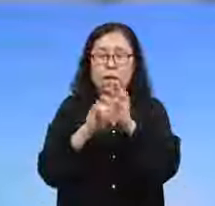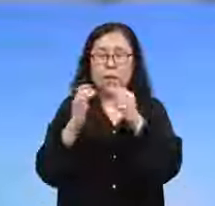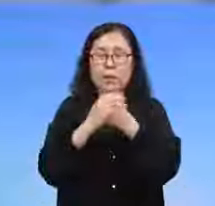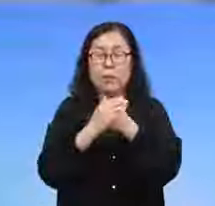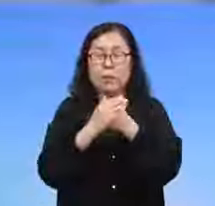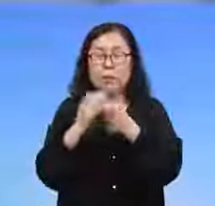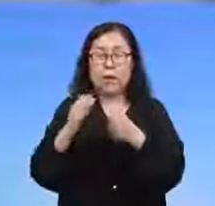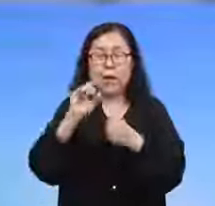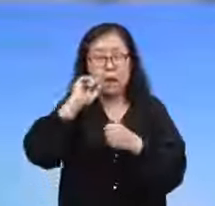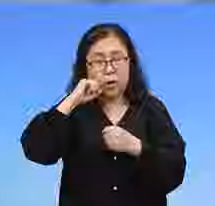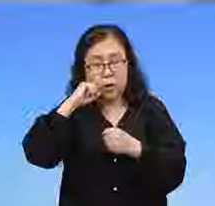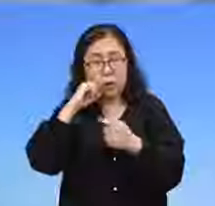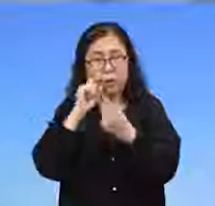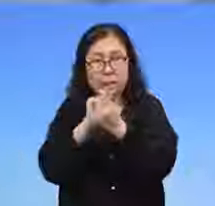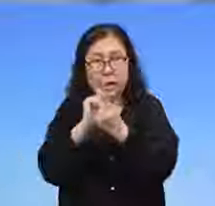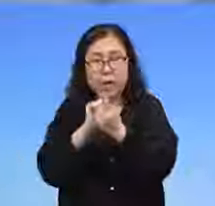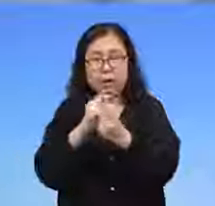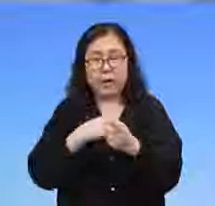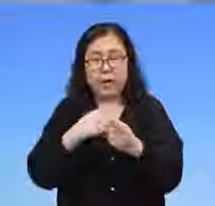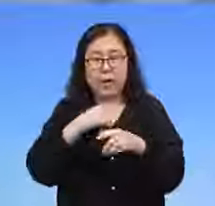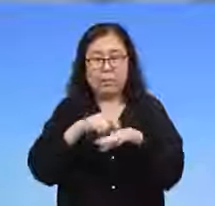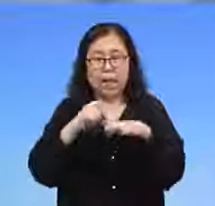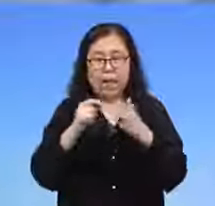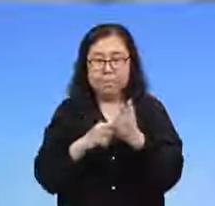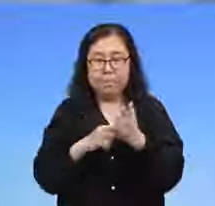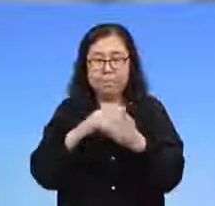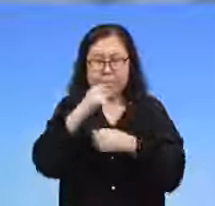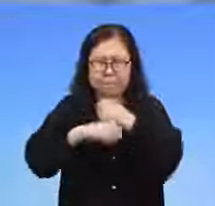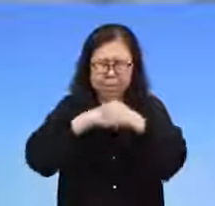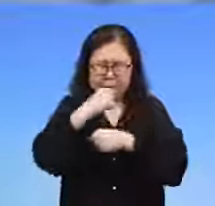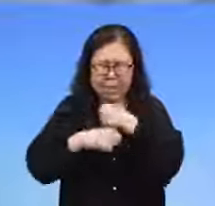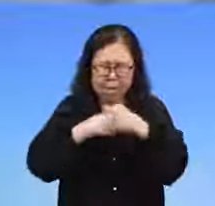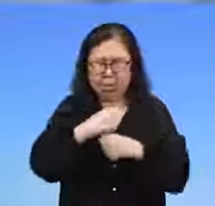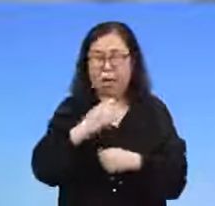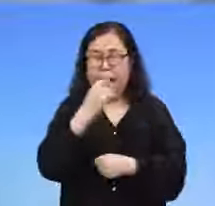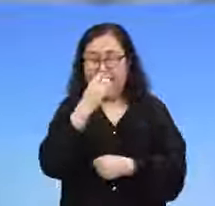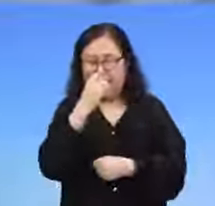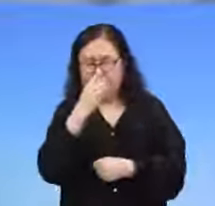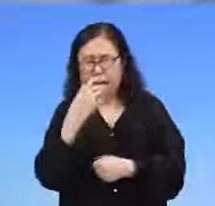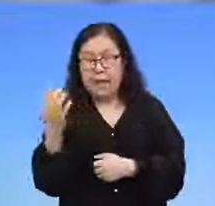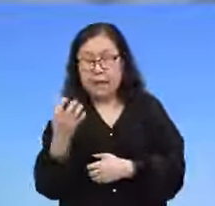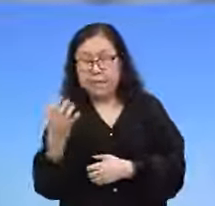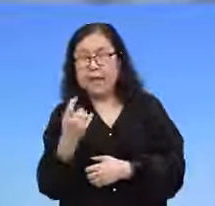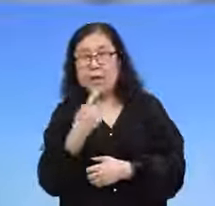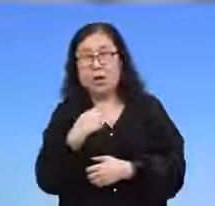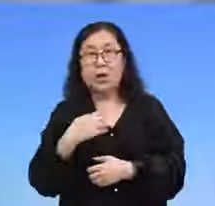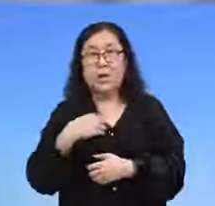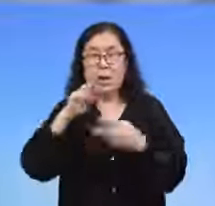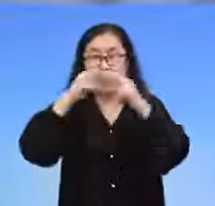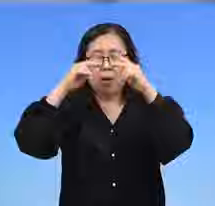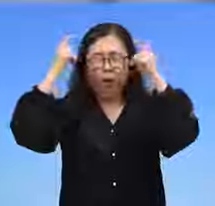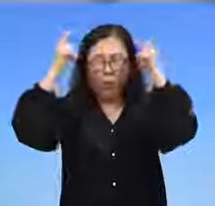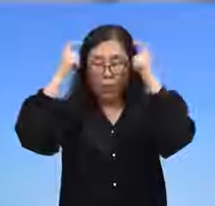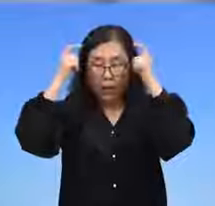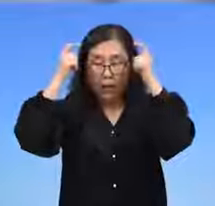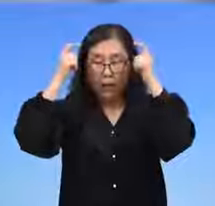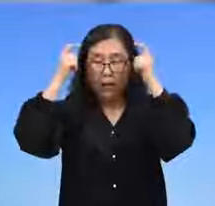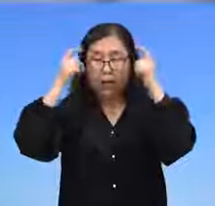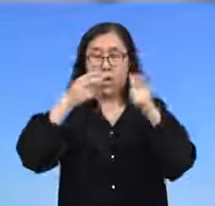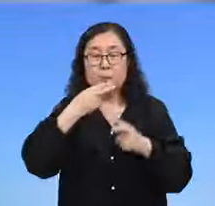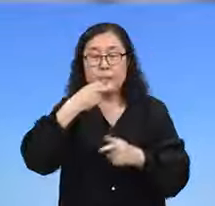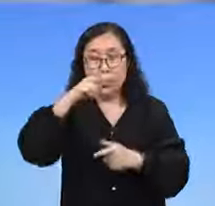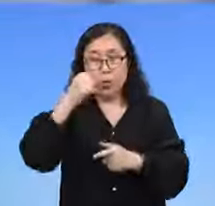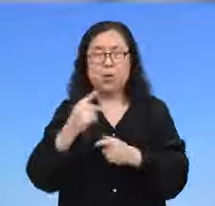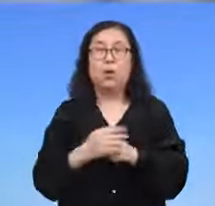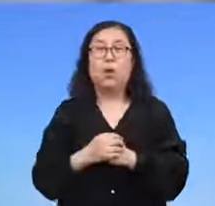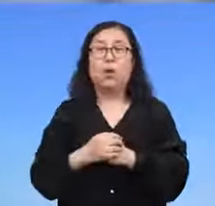원했는데 그것이 잘 이루어질 수 없어. 그래서 아팠던 거, 너무나 많은 멸류관과 영광을 누리는 건 아니라